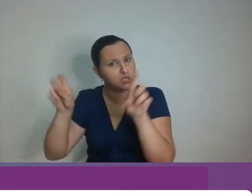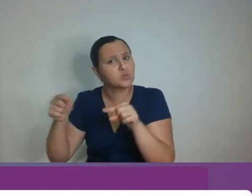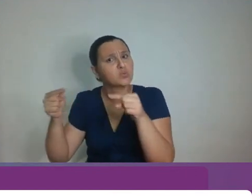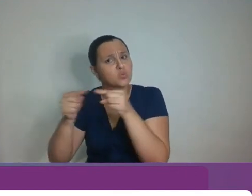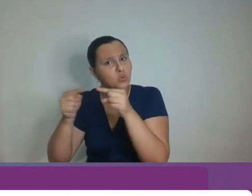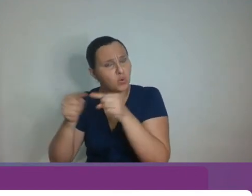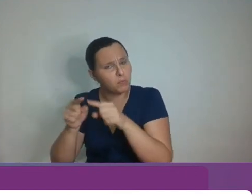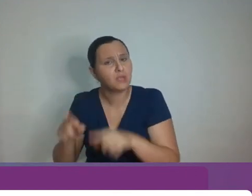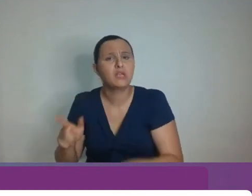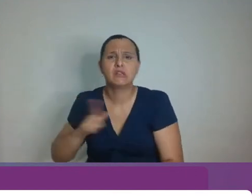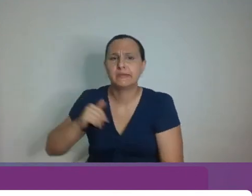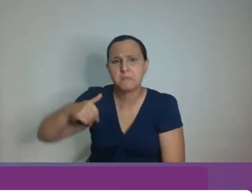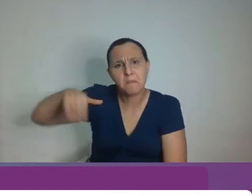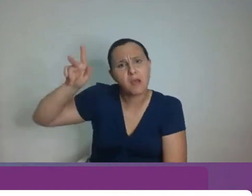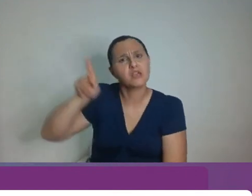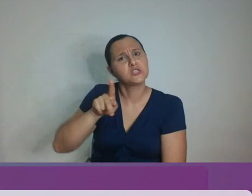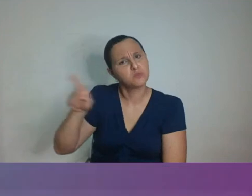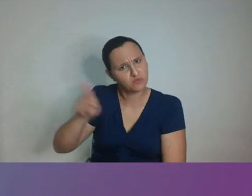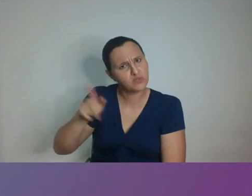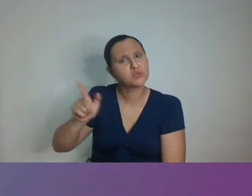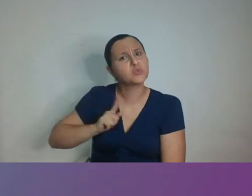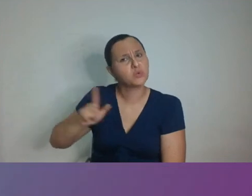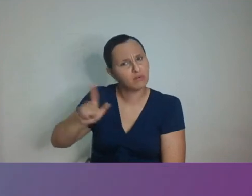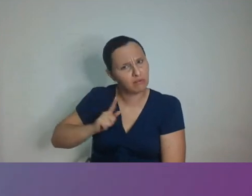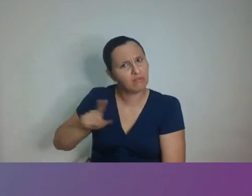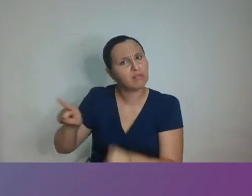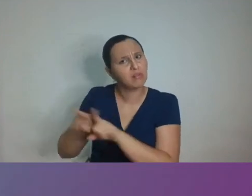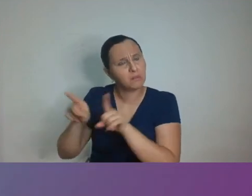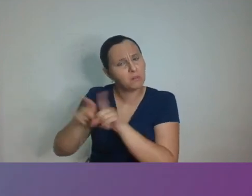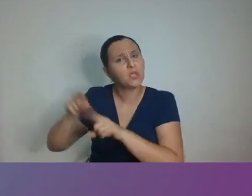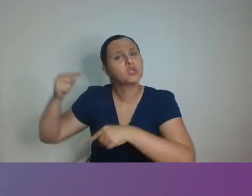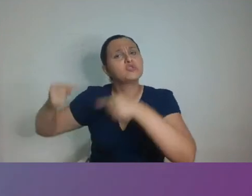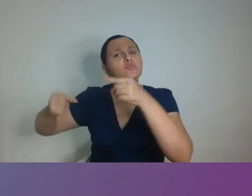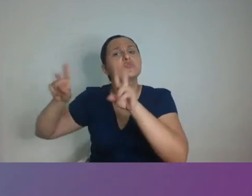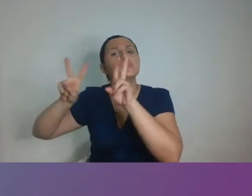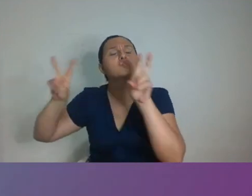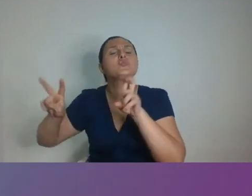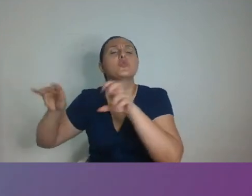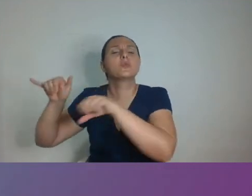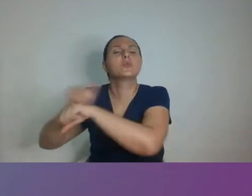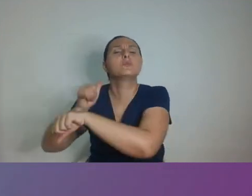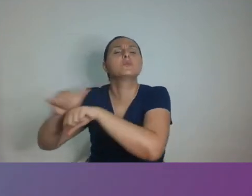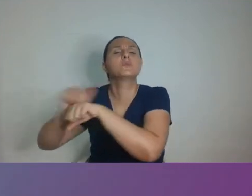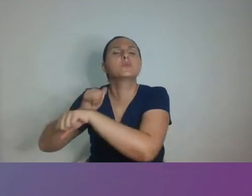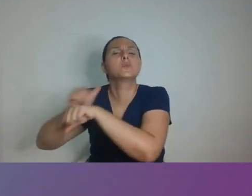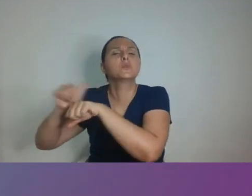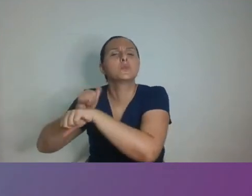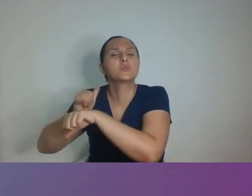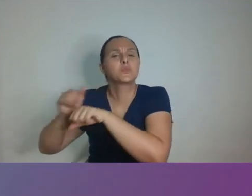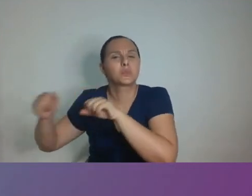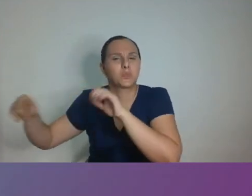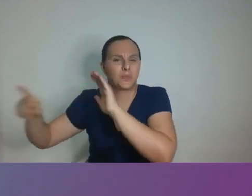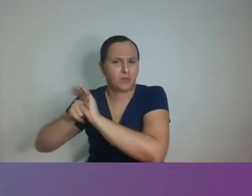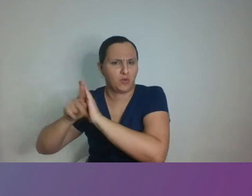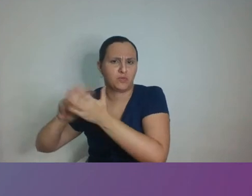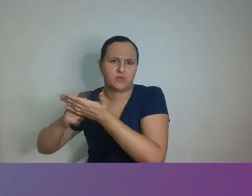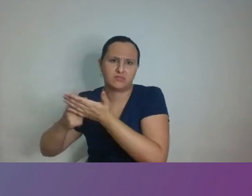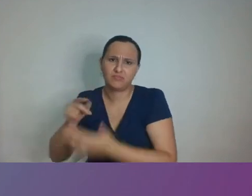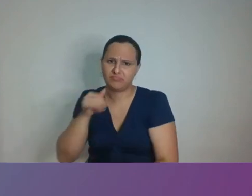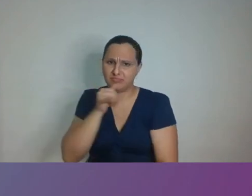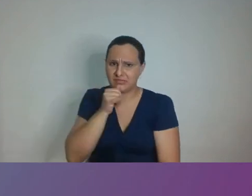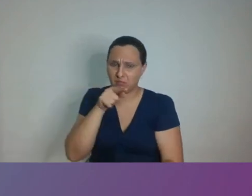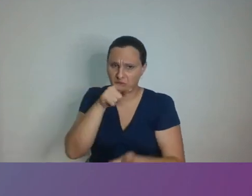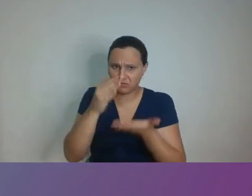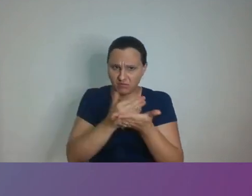publicação que discute procedimentos técnicos da tradução. Então, o conhecimento que está neste livro não está apenas neste